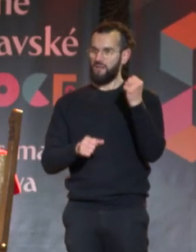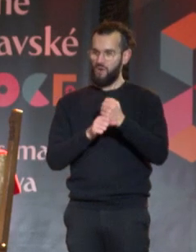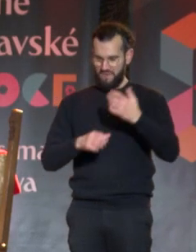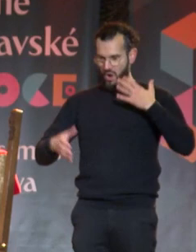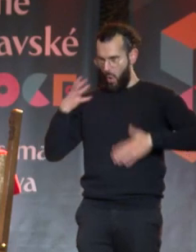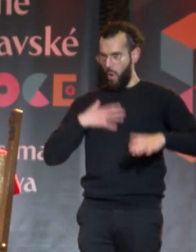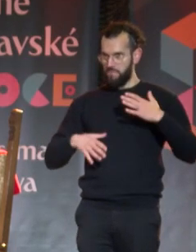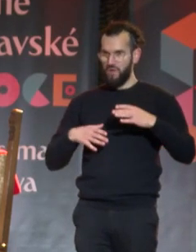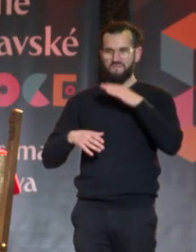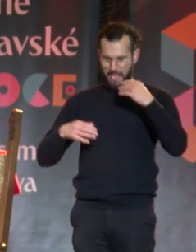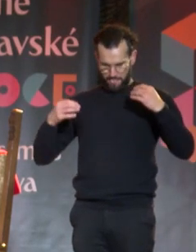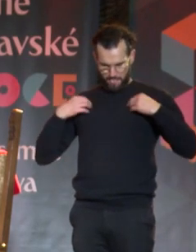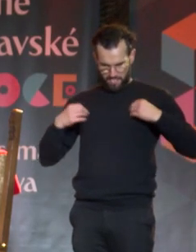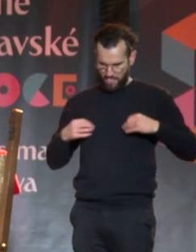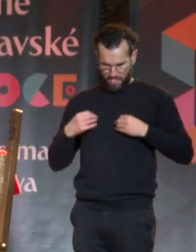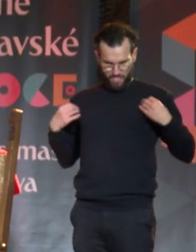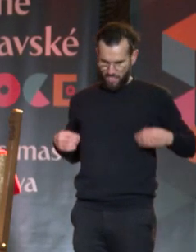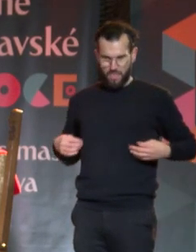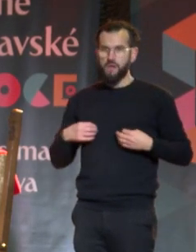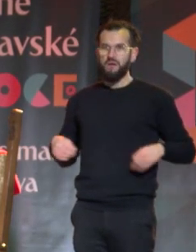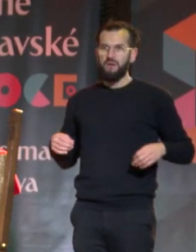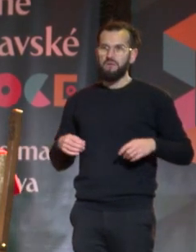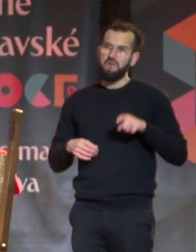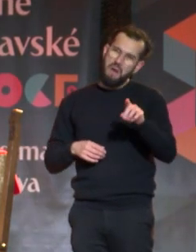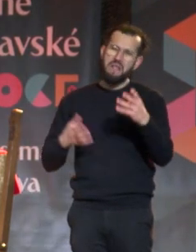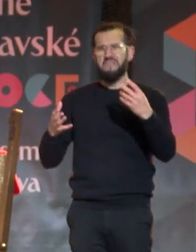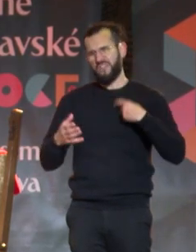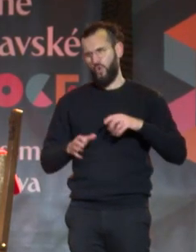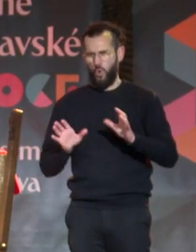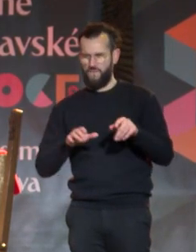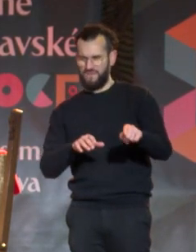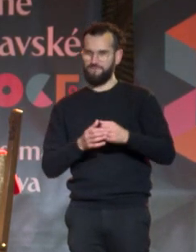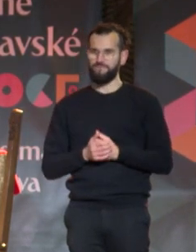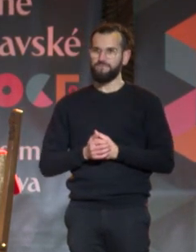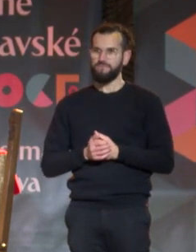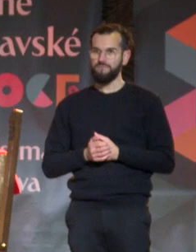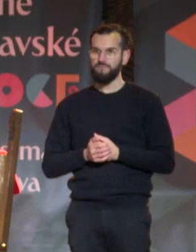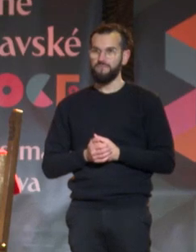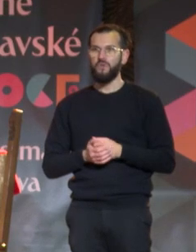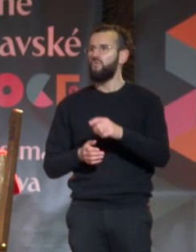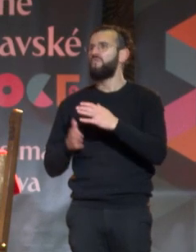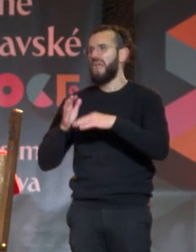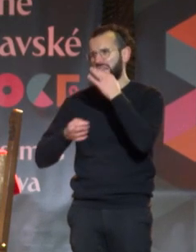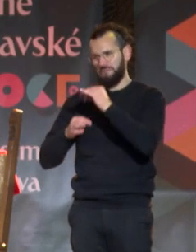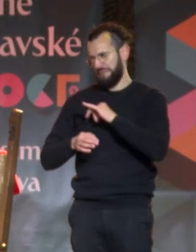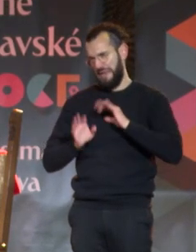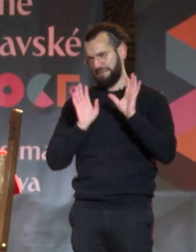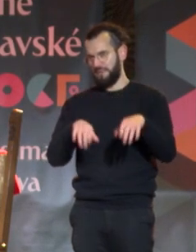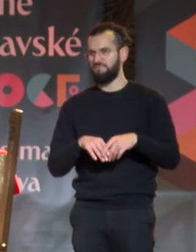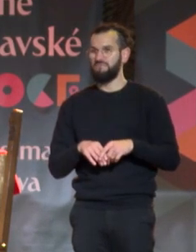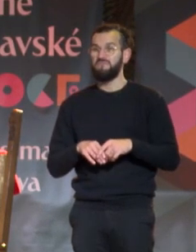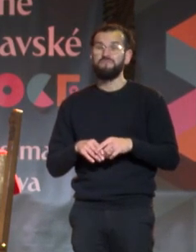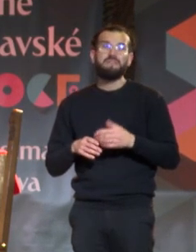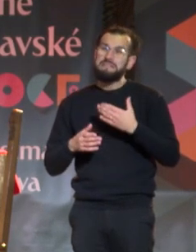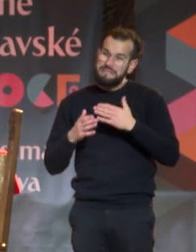trikote, s kopou flitrov a má asi tak 9 rokov. Viac o nej vedieť asi nechcem. Nikto